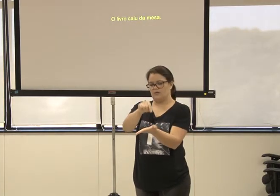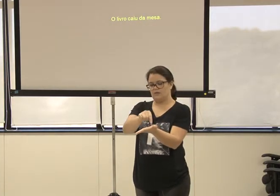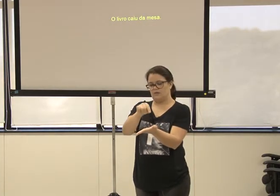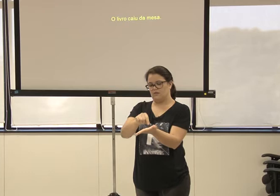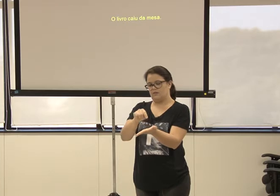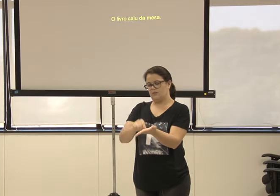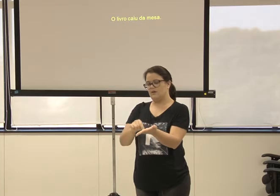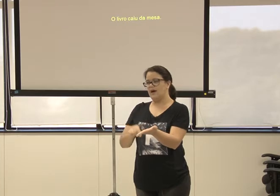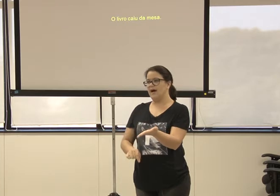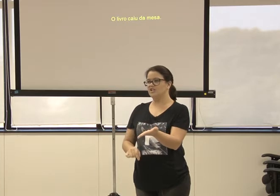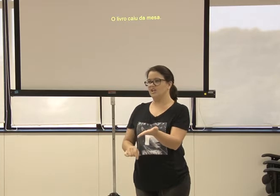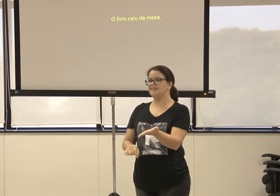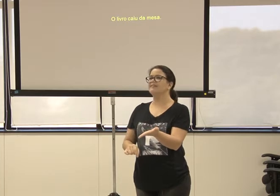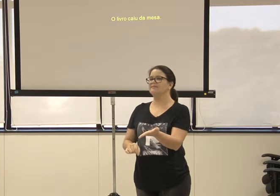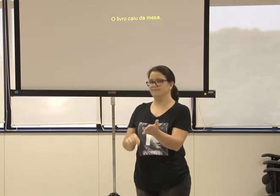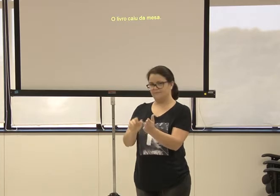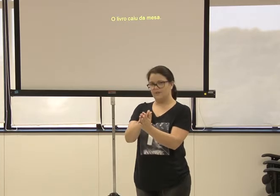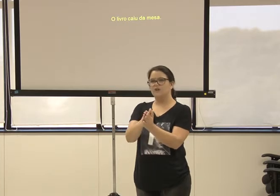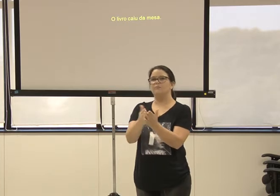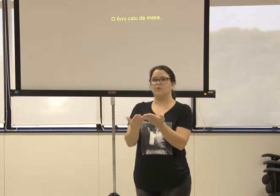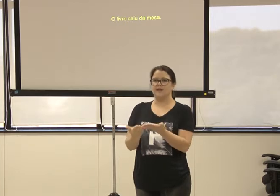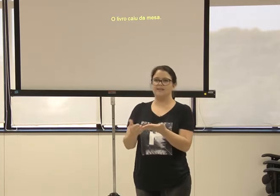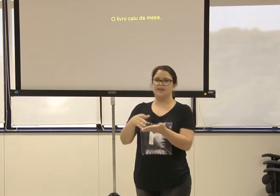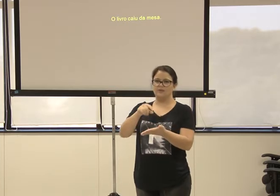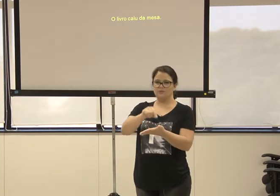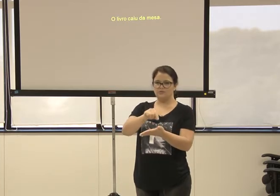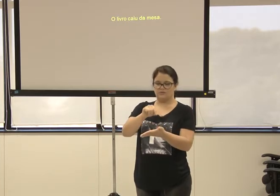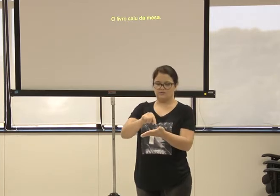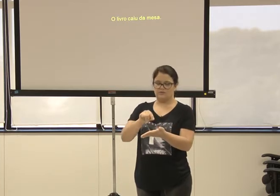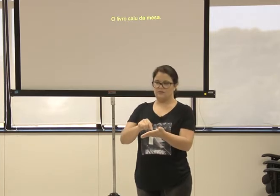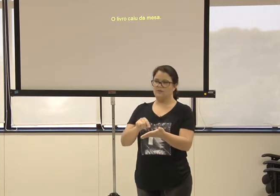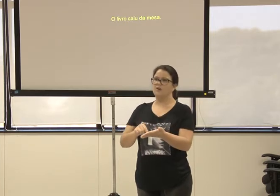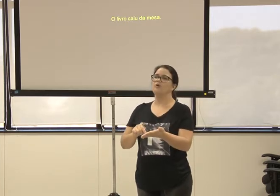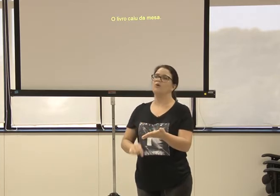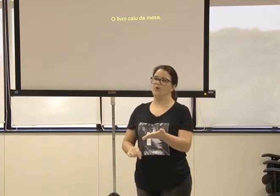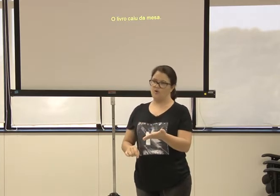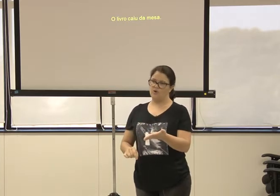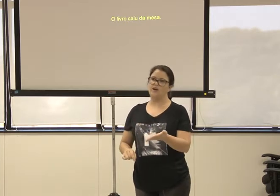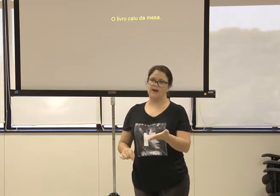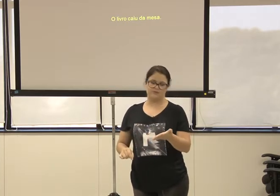Que isso? Agenda. Porque tem os horários.